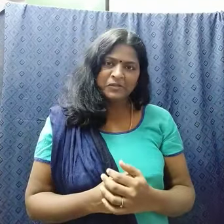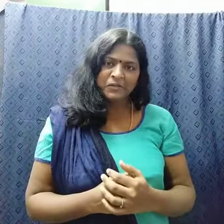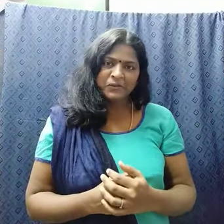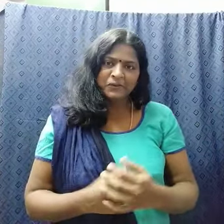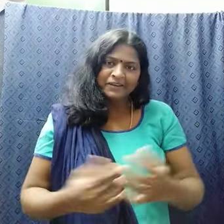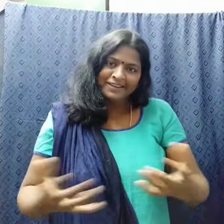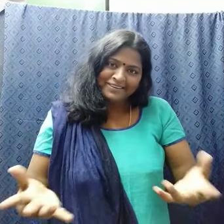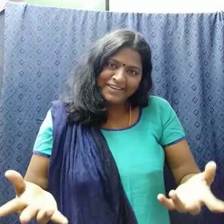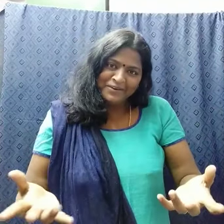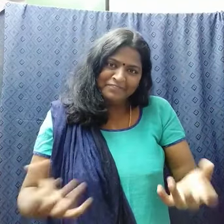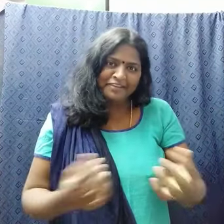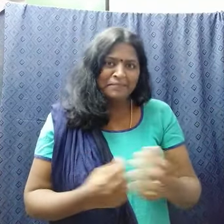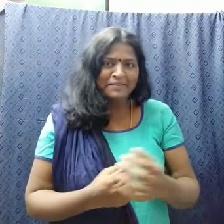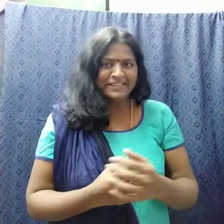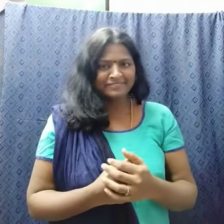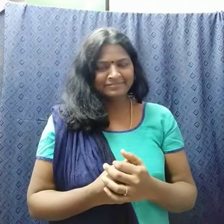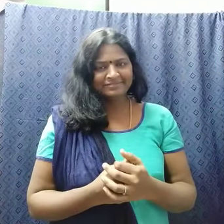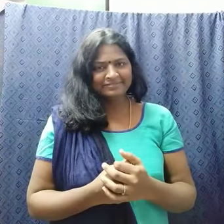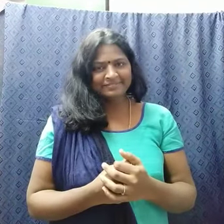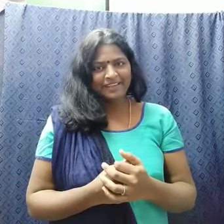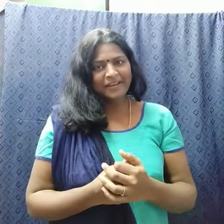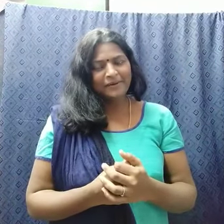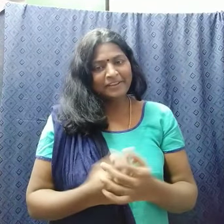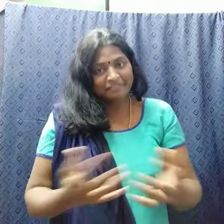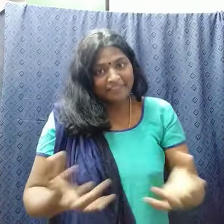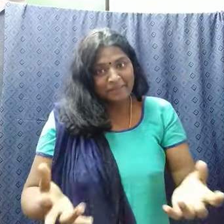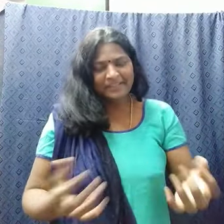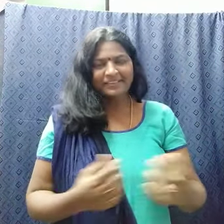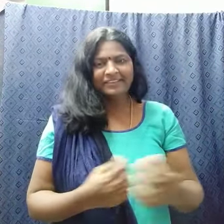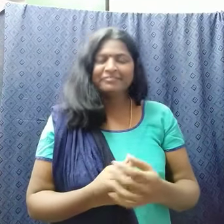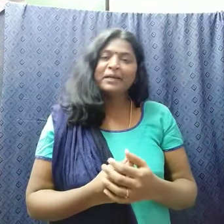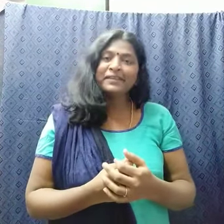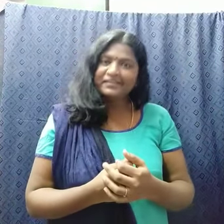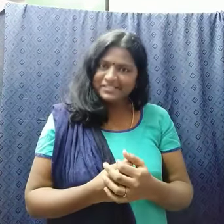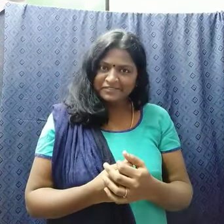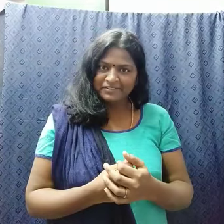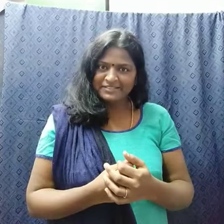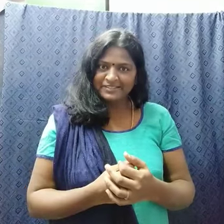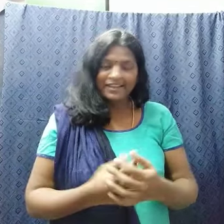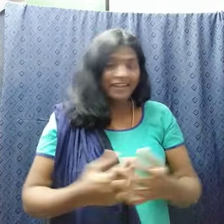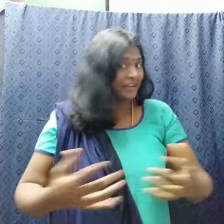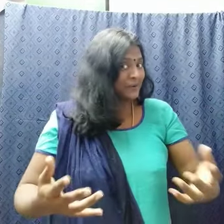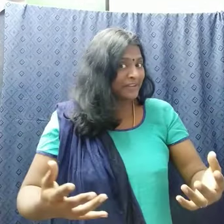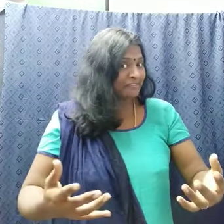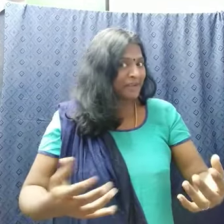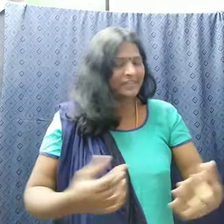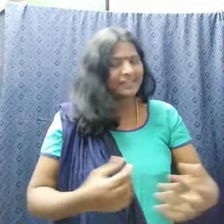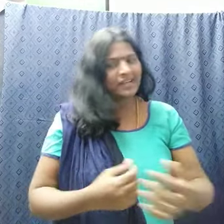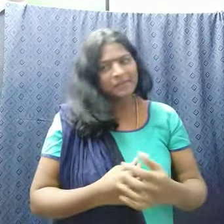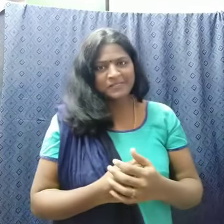சொல்லியிருக்கோம், நீ என்னுடைய ஃபேமிலி, என்னுடைய ஃபேமிலி, ஃபேமிலியா நினைச்சு வேலை செய், என்னுடைய ஃபேமிலி அப்படின்னு சொல்லி